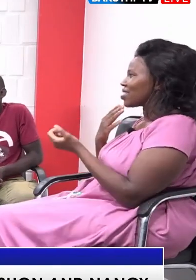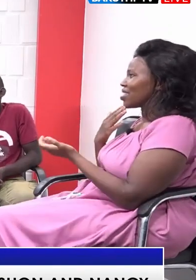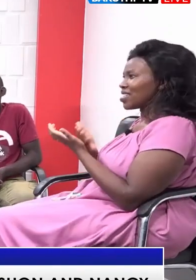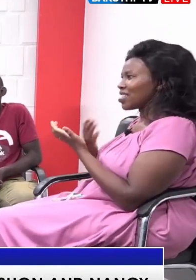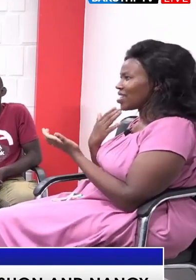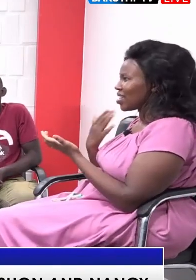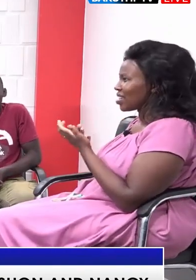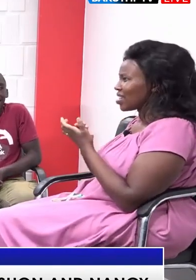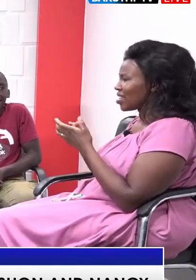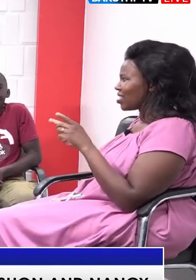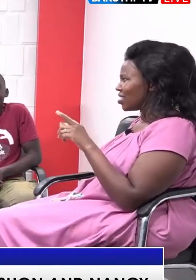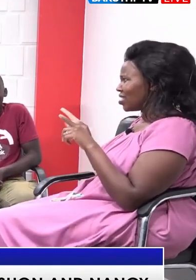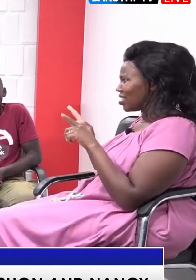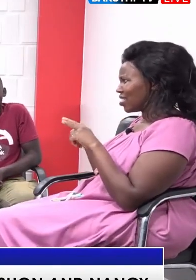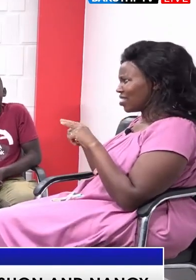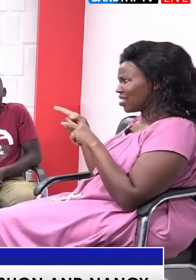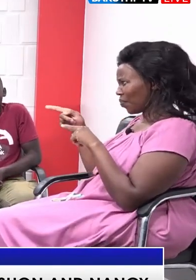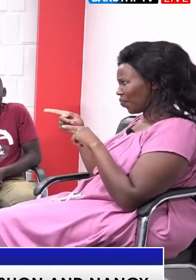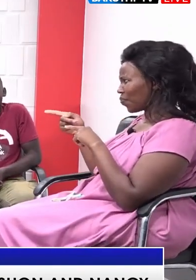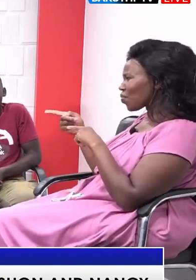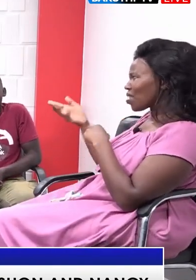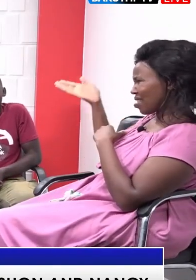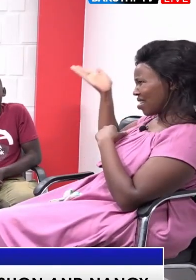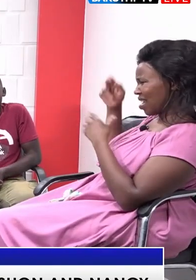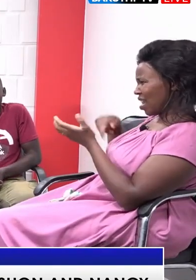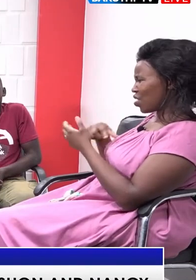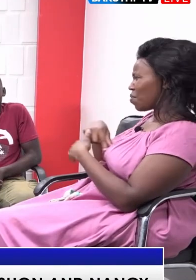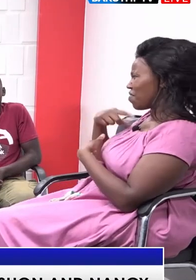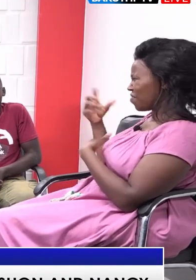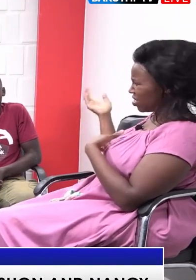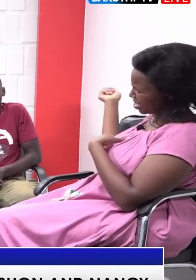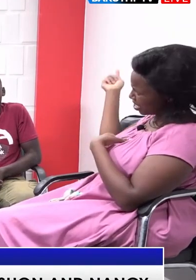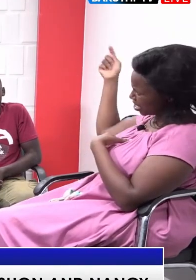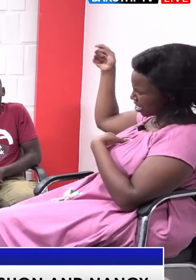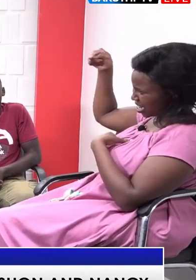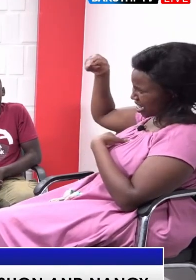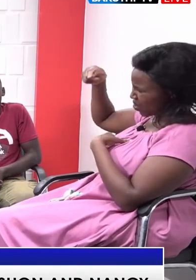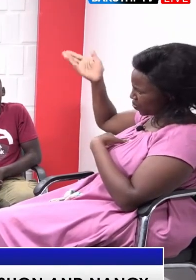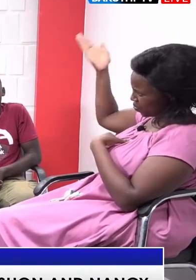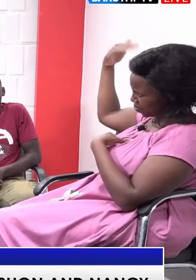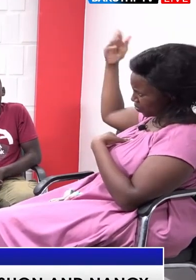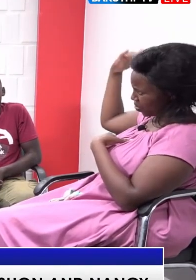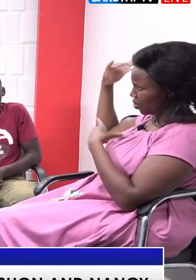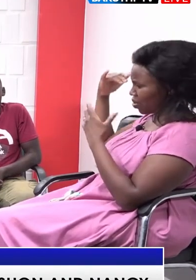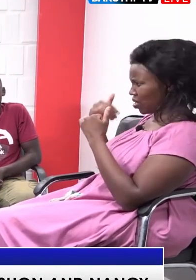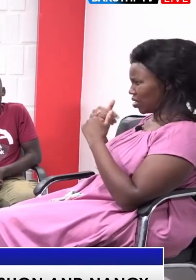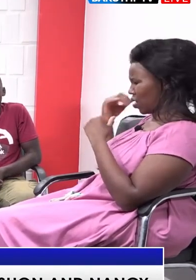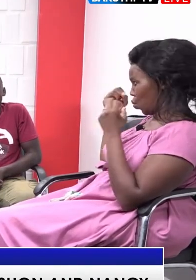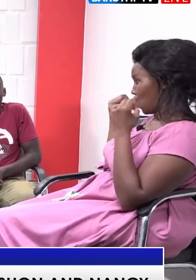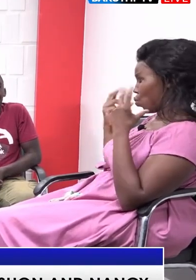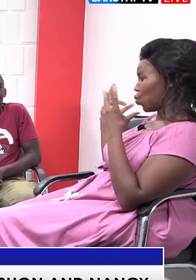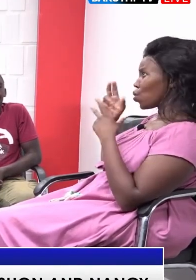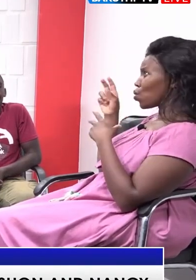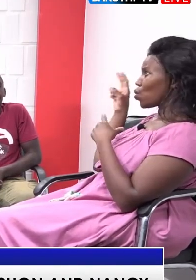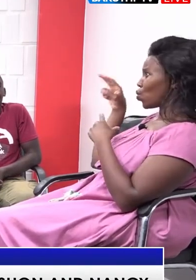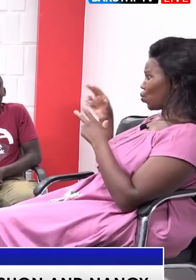better of their life. You'll be feeling good na Mungu will be able to bless you. Wow. Thank you sana Kabu kwa